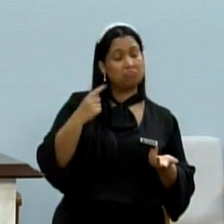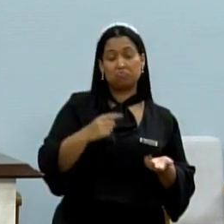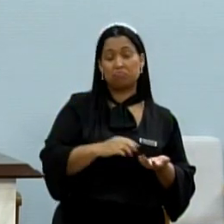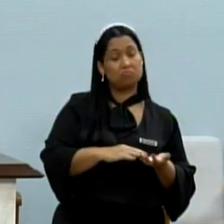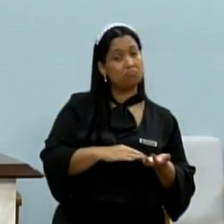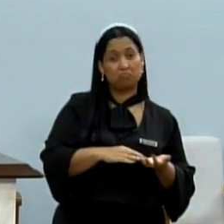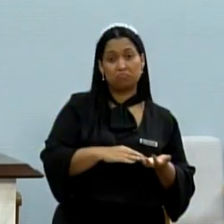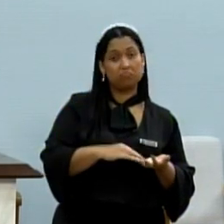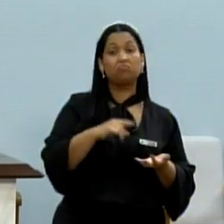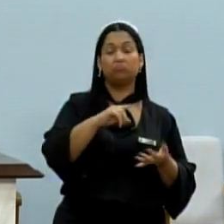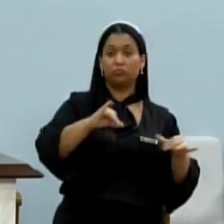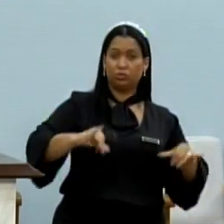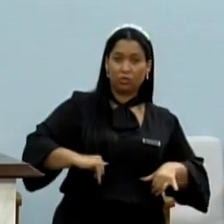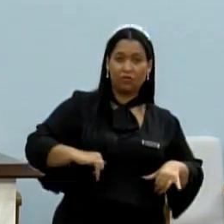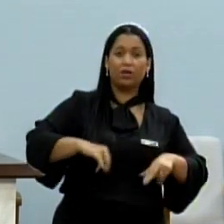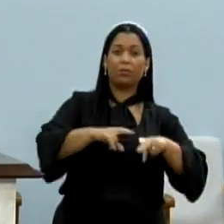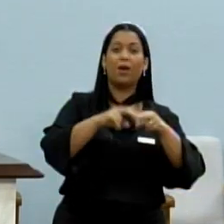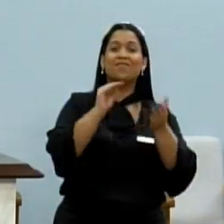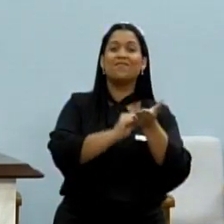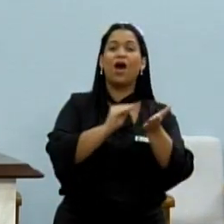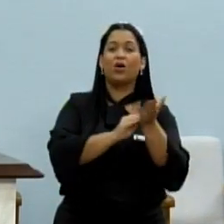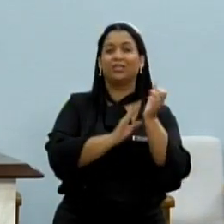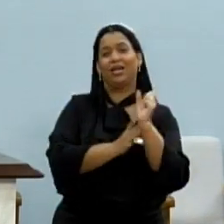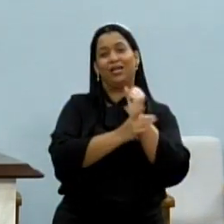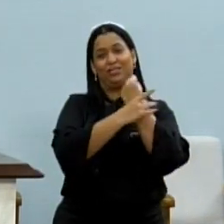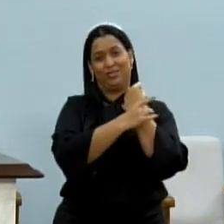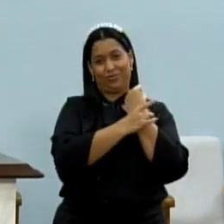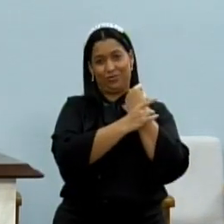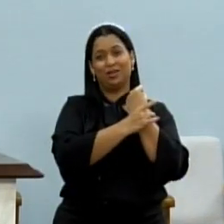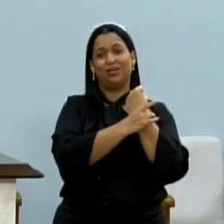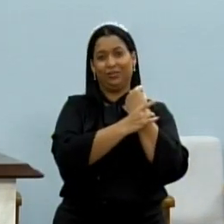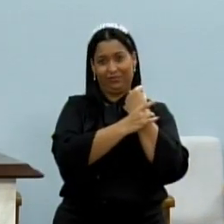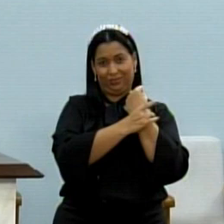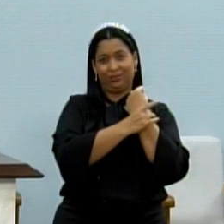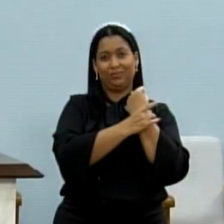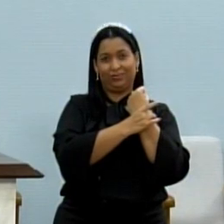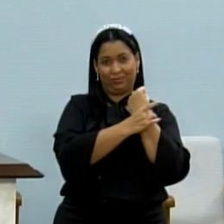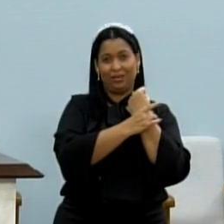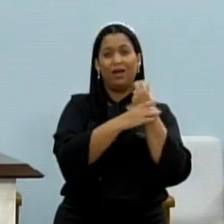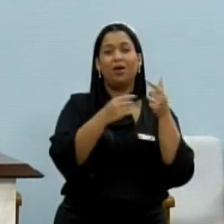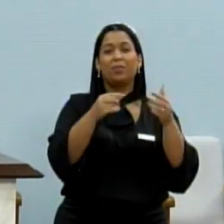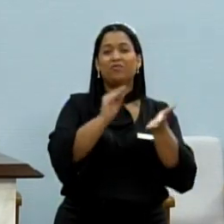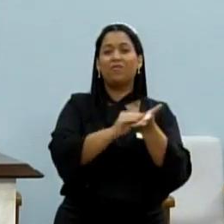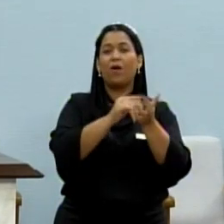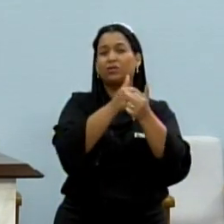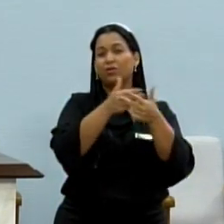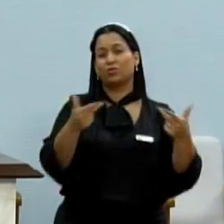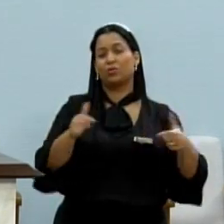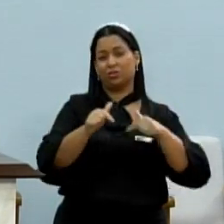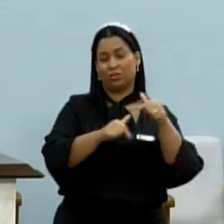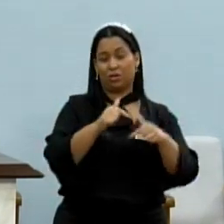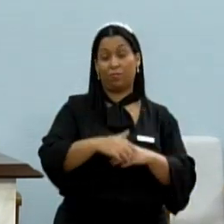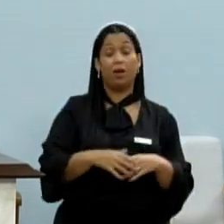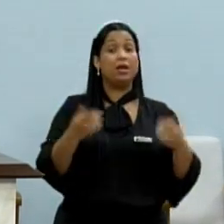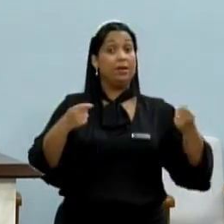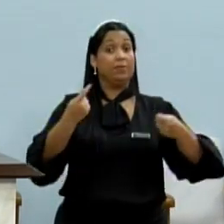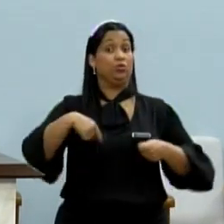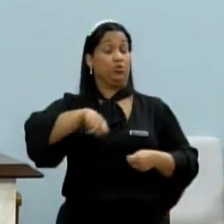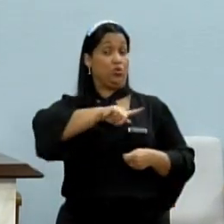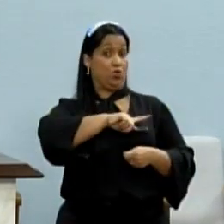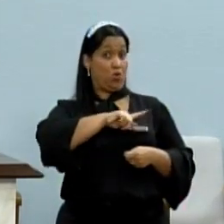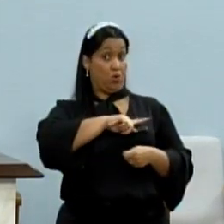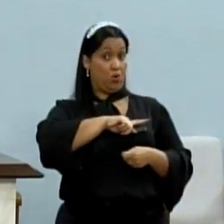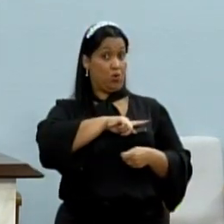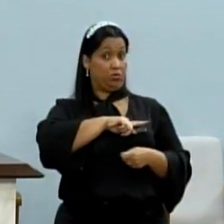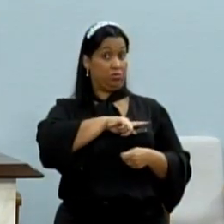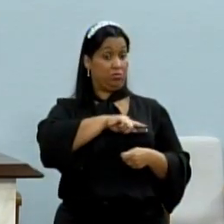estão sofrendo com a falta de segurança e a precariedade das suas condições. E é preciso que nós,